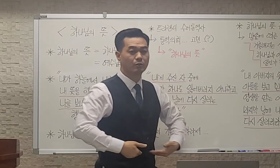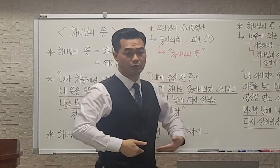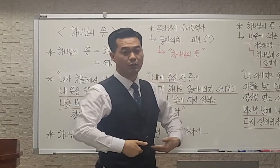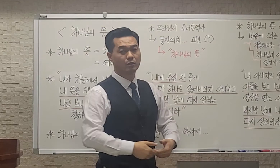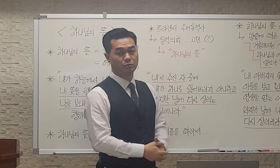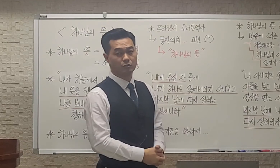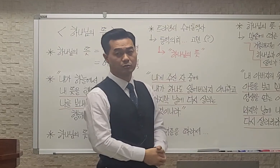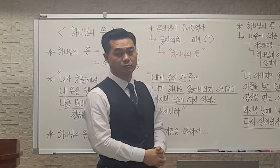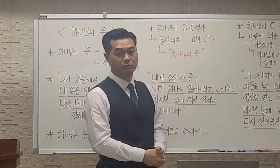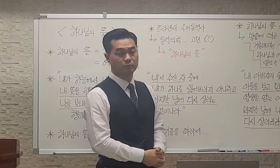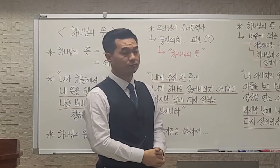결정해야죠.